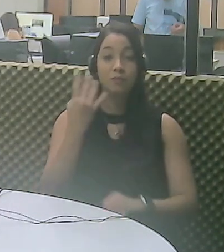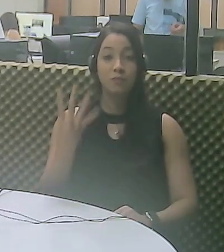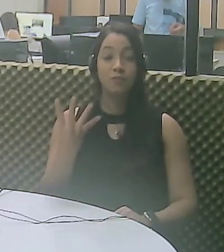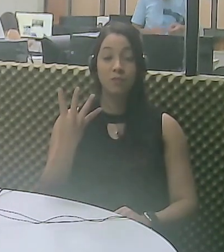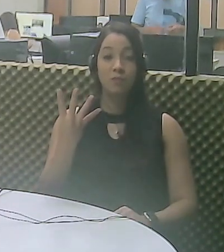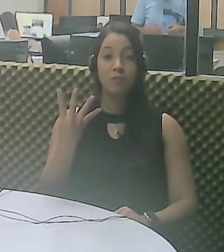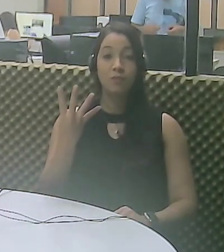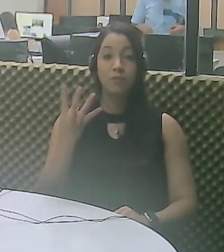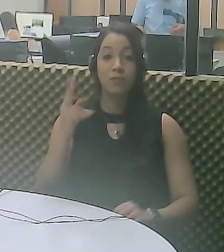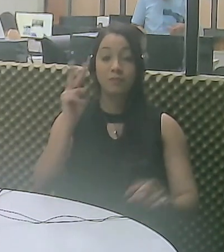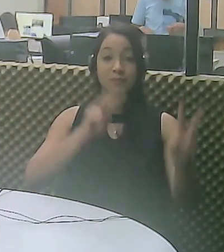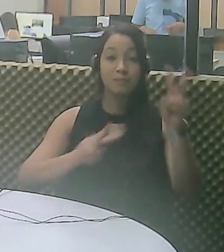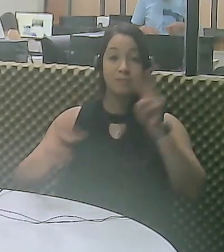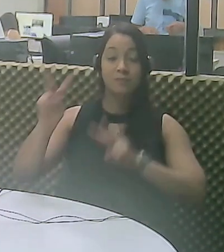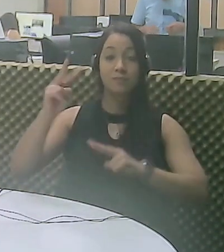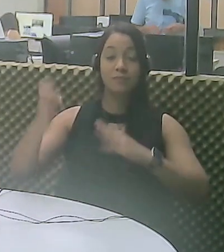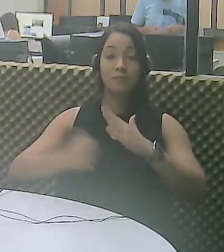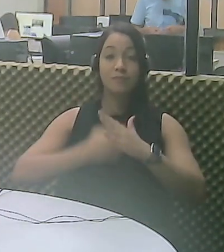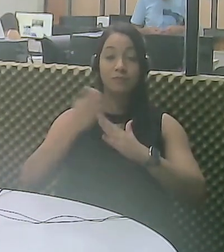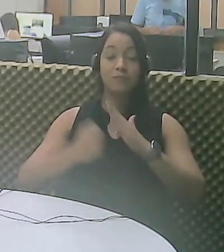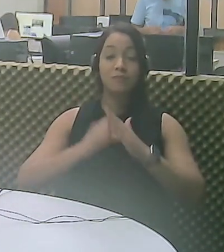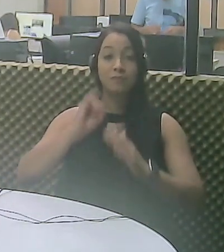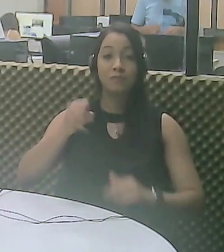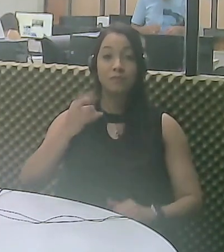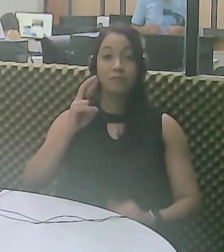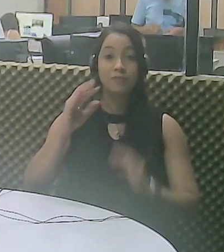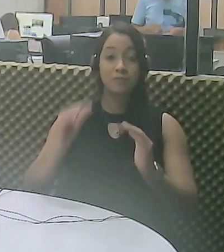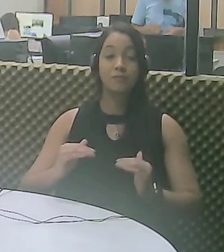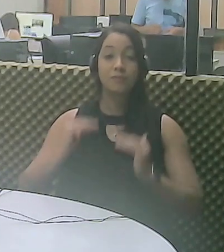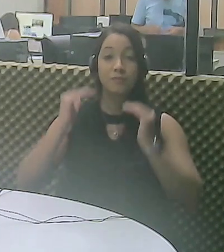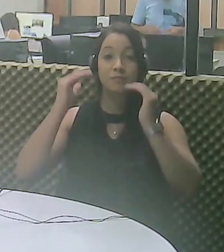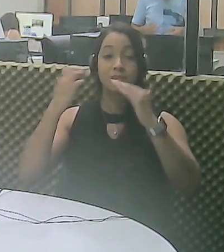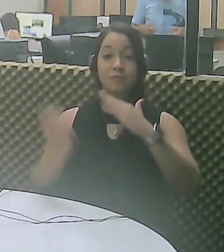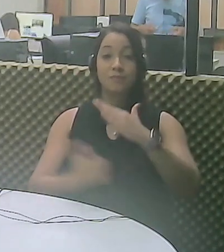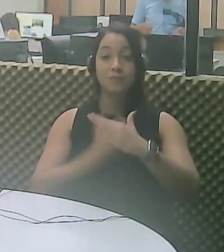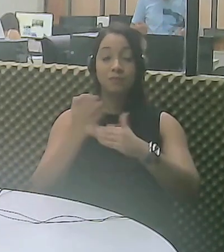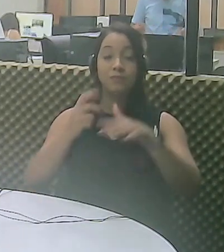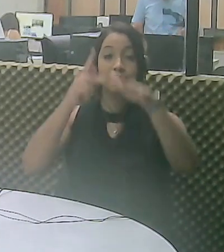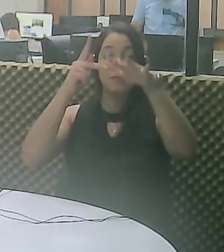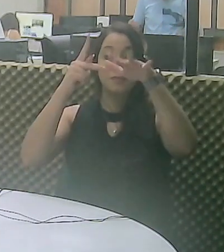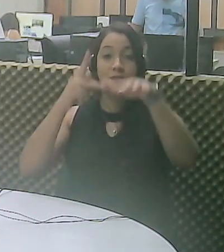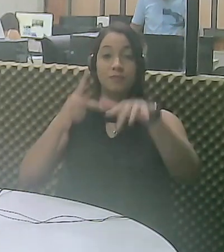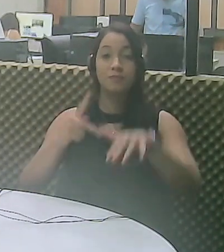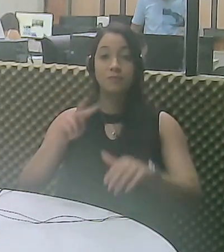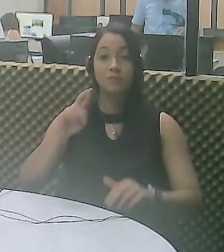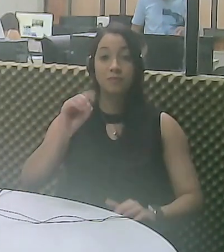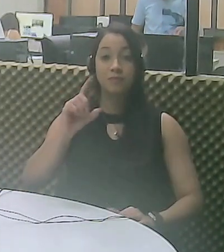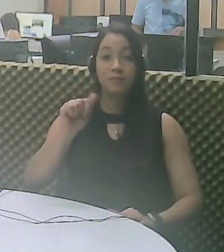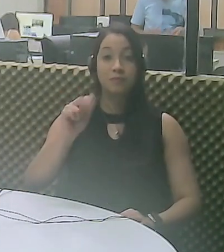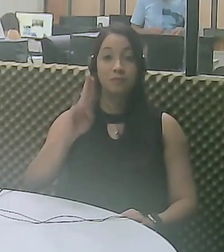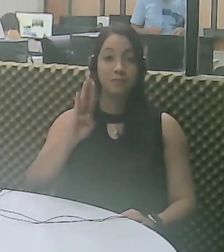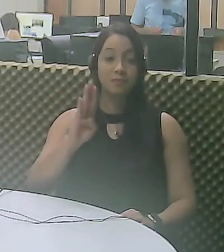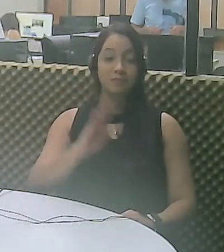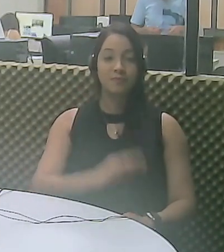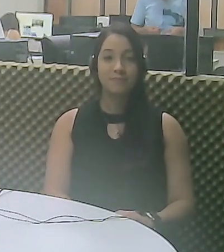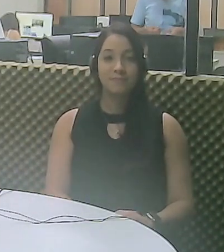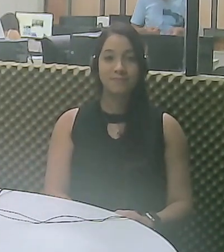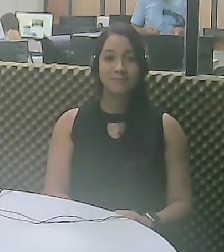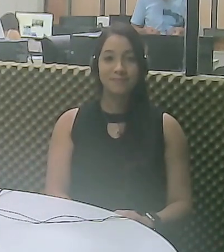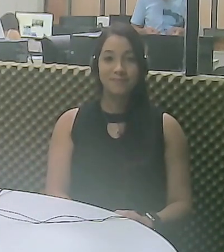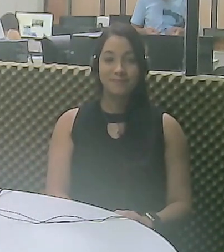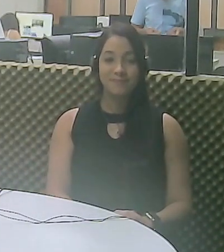o cargo de analista de negócios júnior de nível superior da empresa de processamento de dados da Prefeitura de Uberlândia,